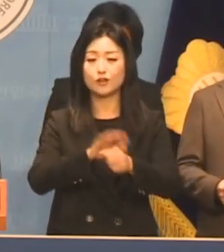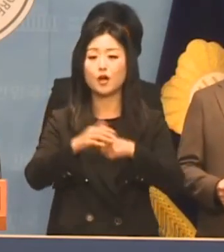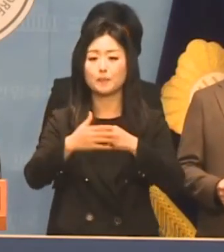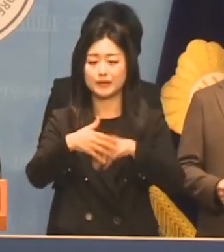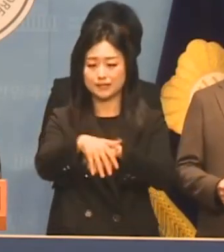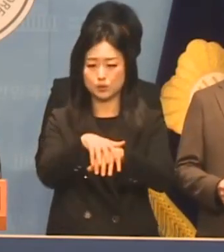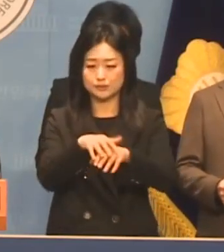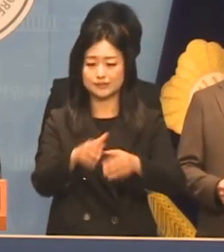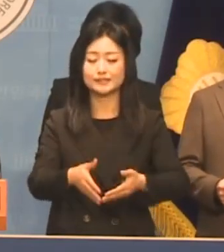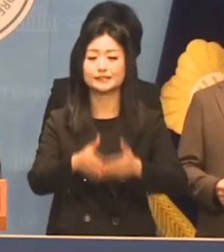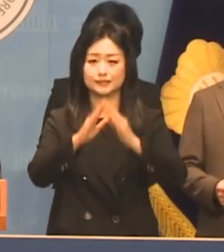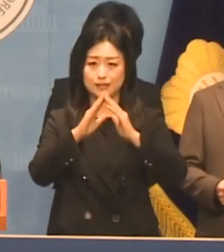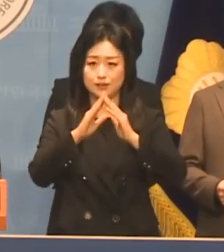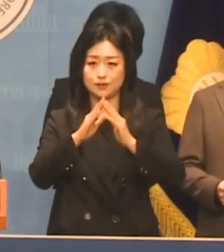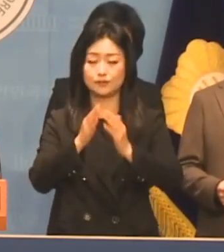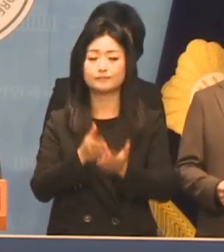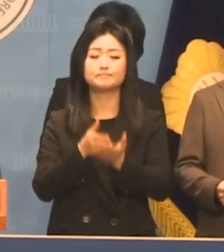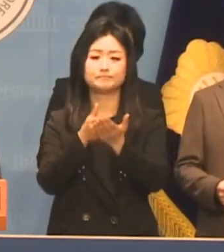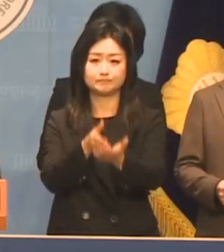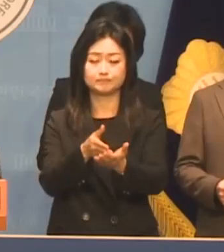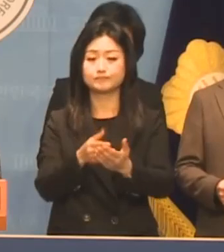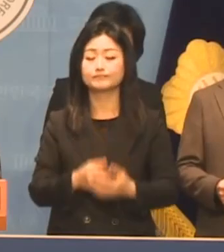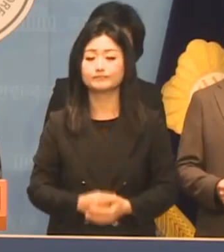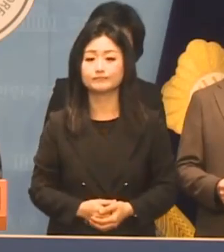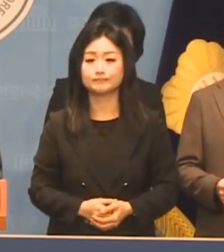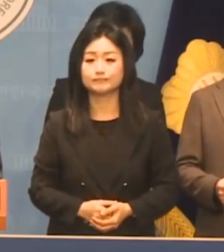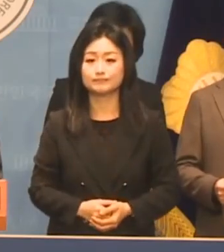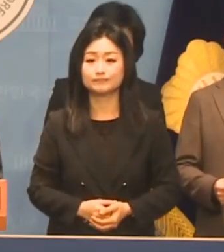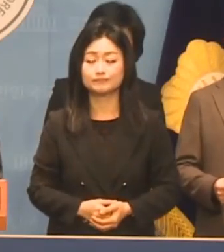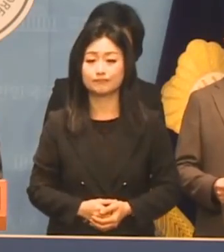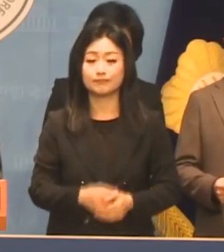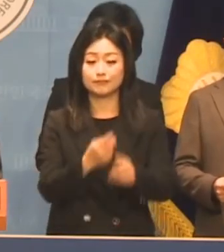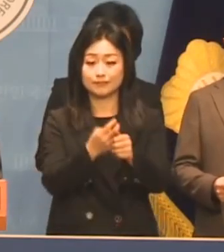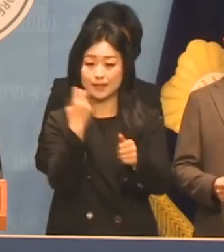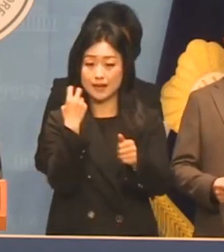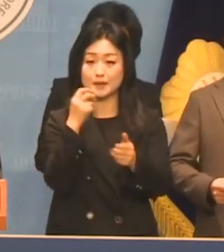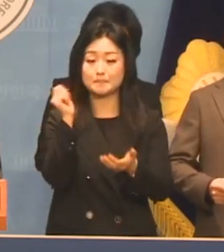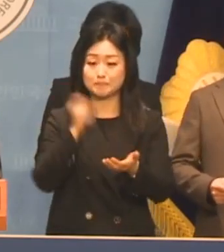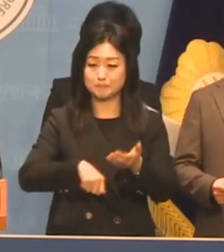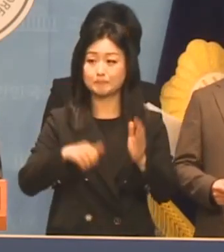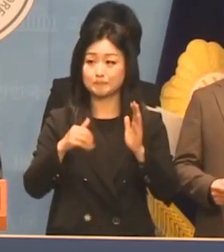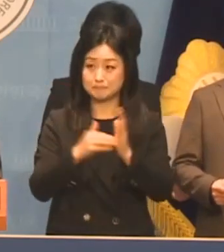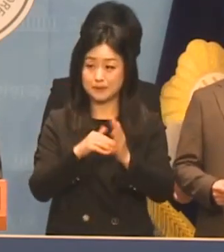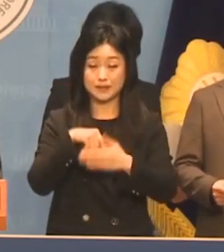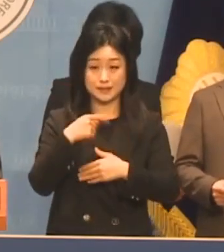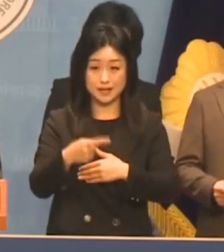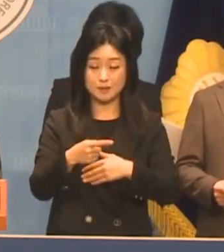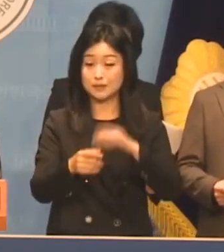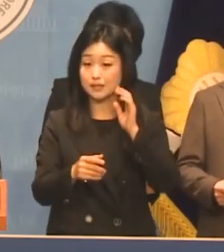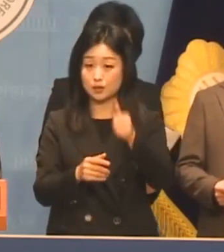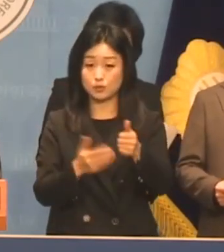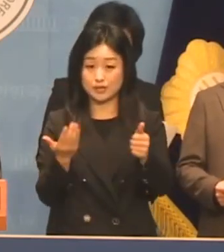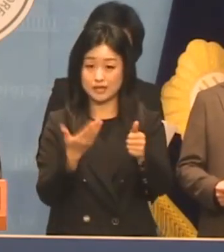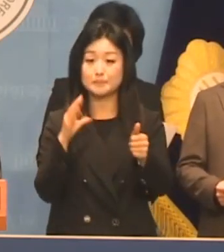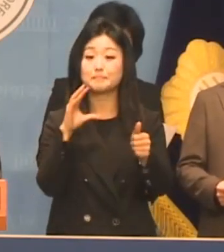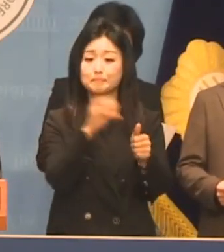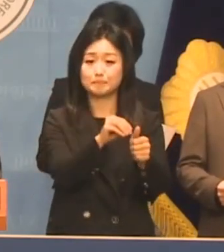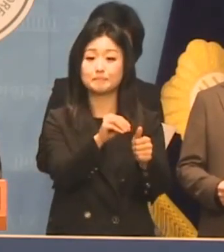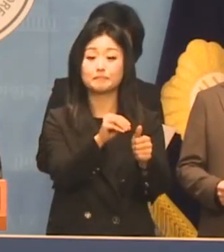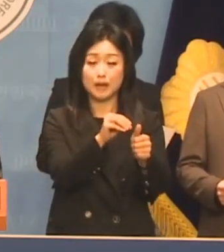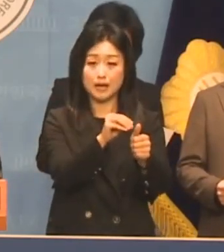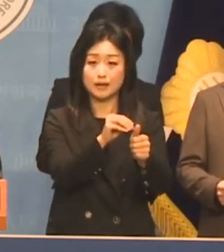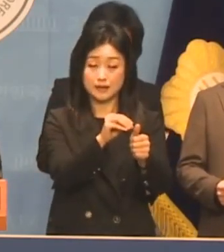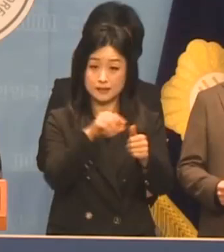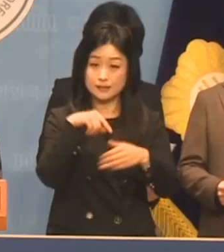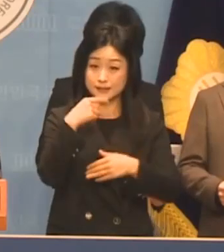국정안정협의체를 하루빨리 구성해야 합니다. 탄핵소추안이 가결되고 대통령의 직무가 정지된